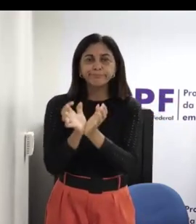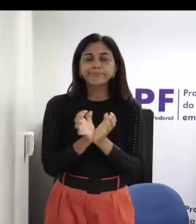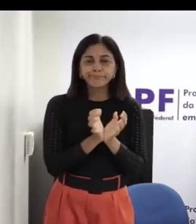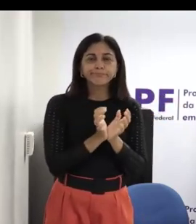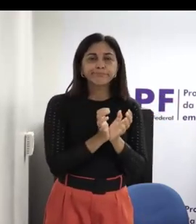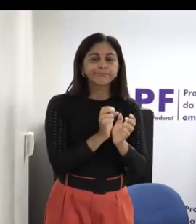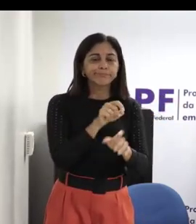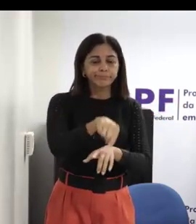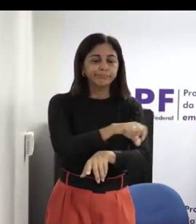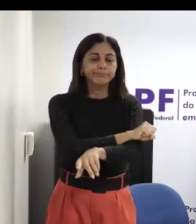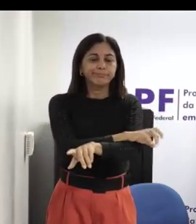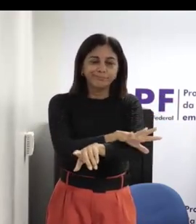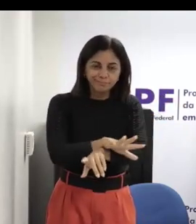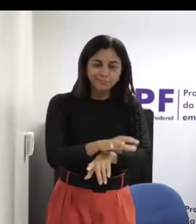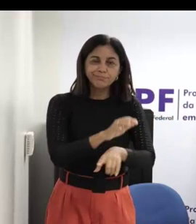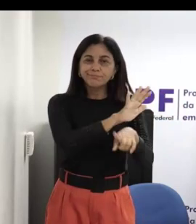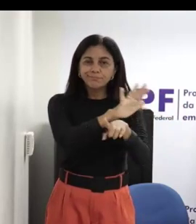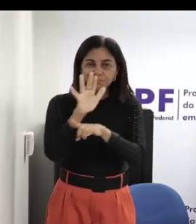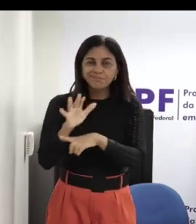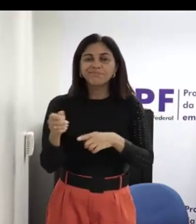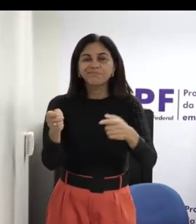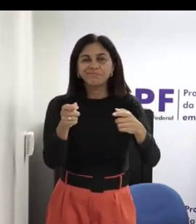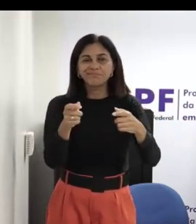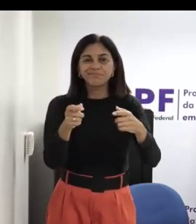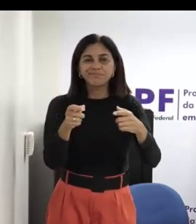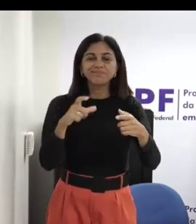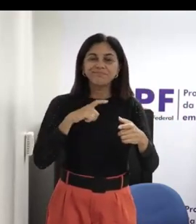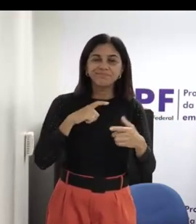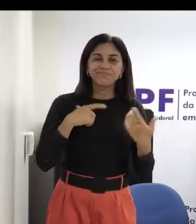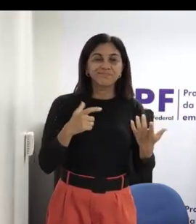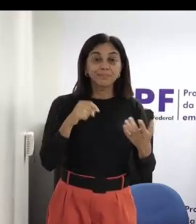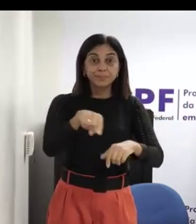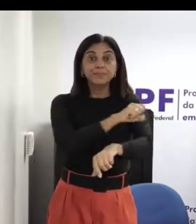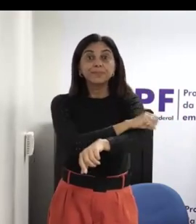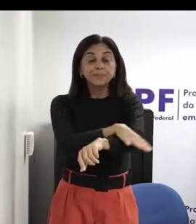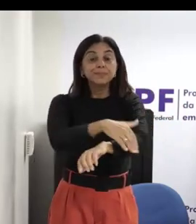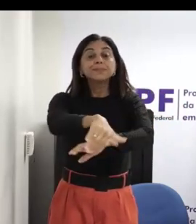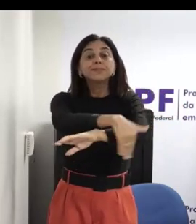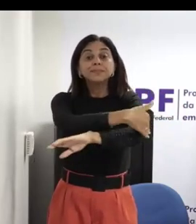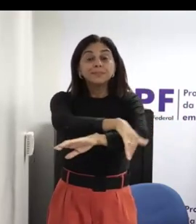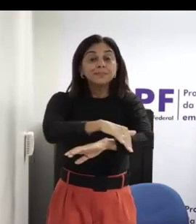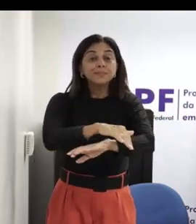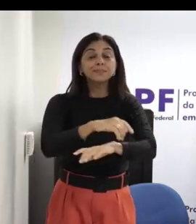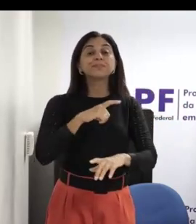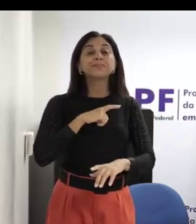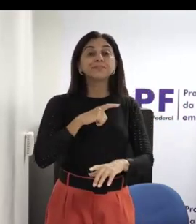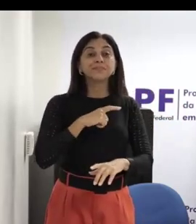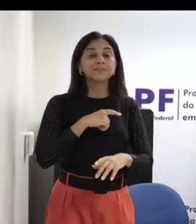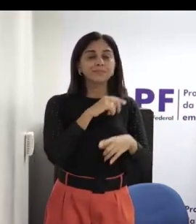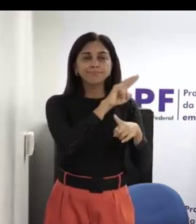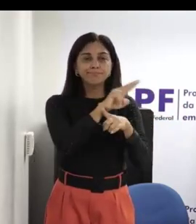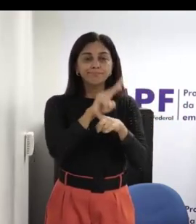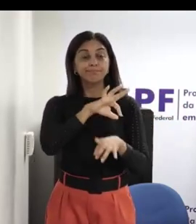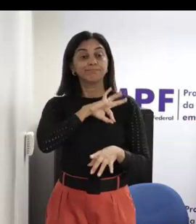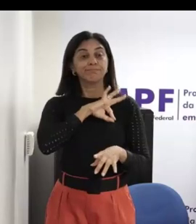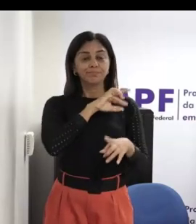vocês hoje nós vamos estar eh fazendo blitz simultâneas no município de Santarém Eh vamos estar